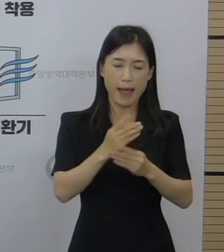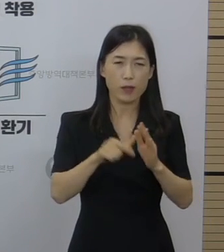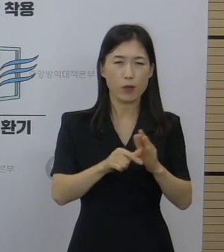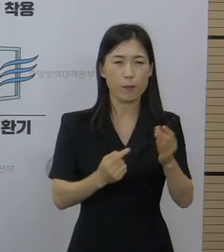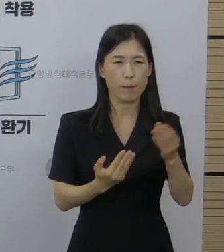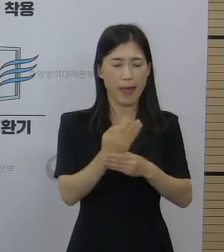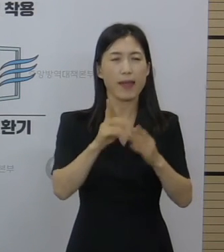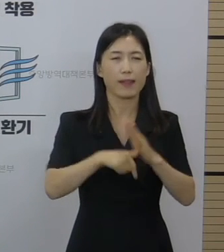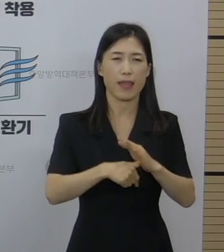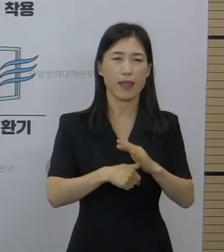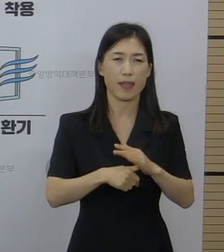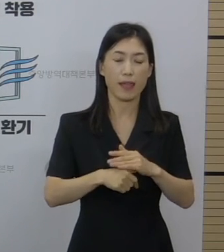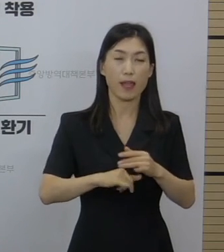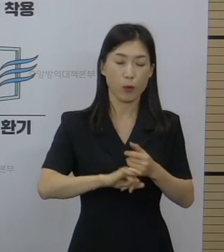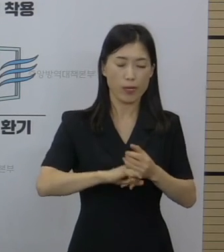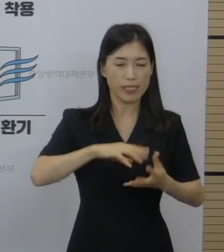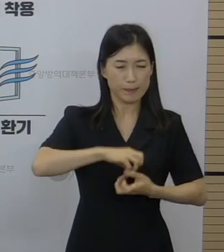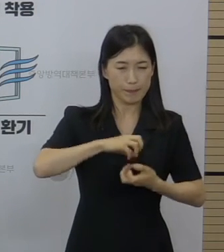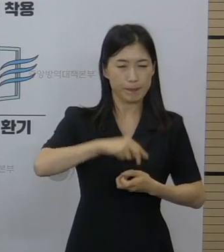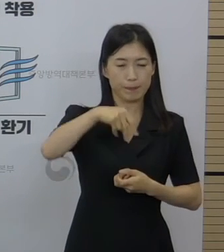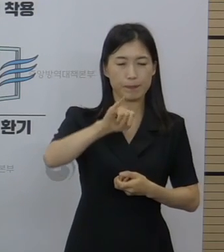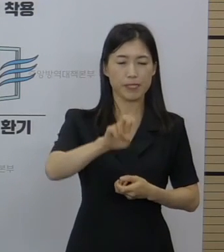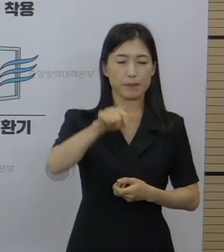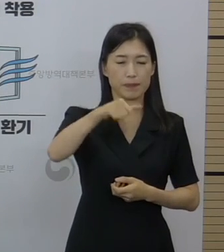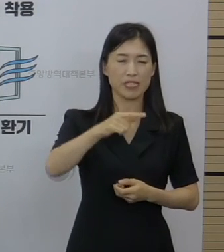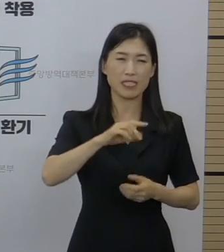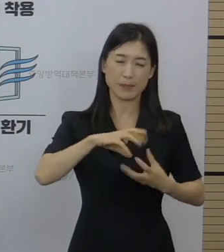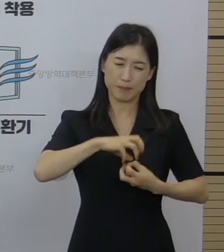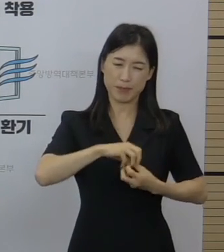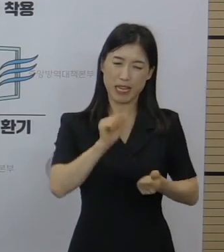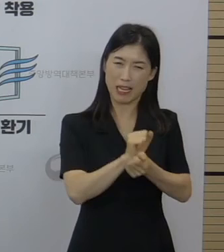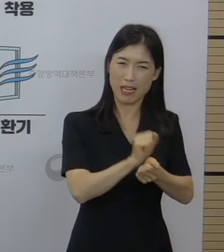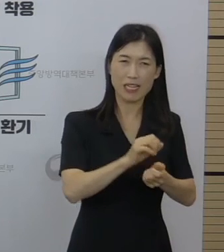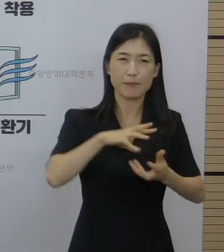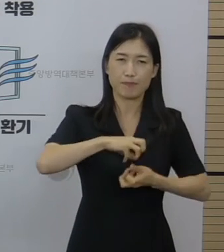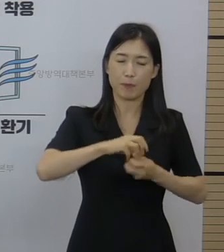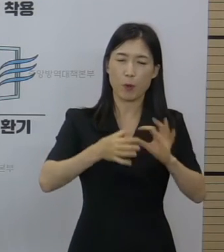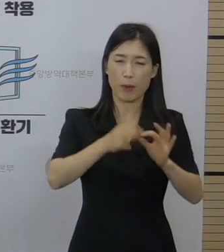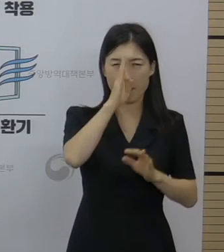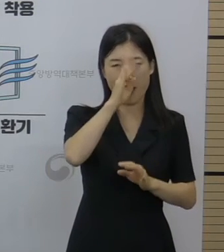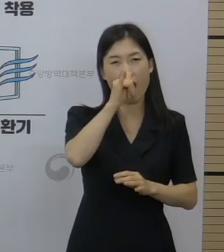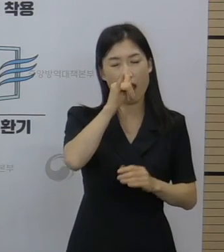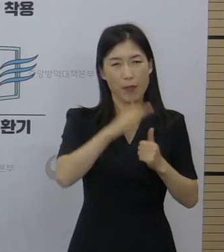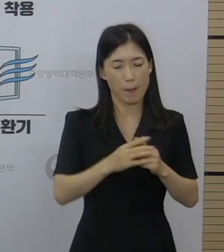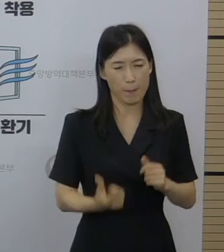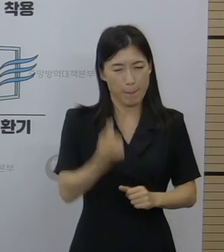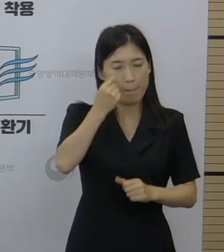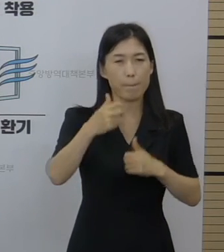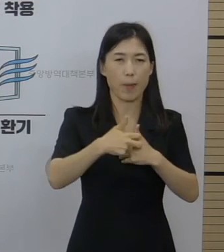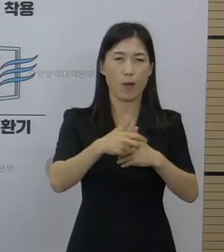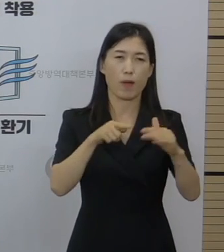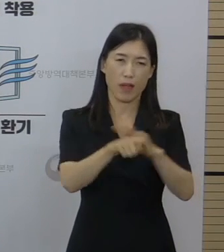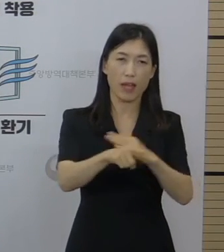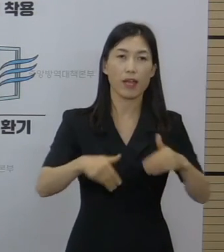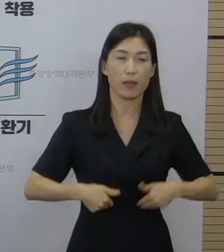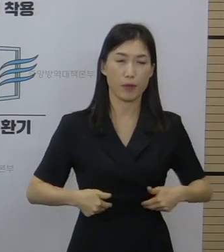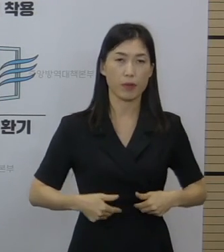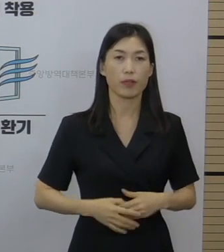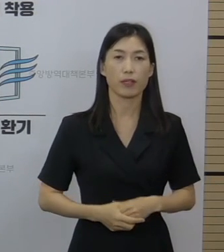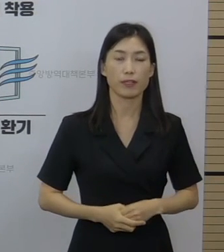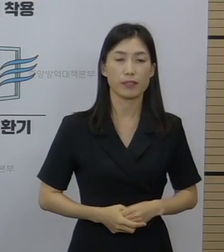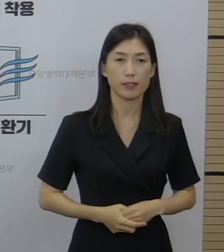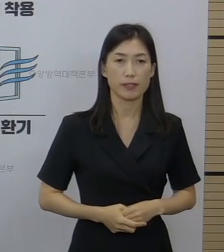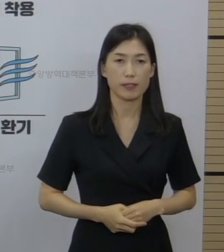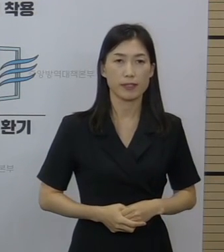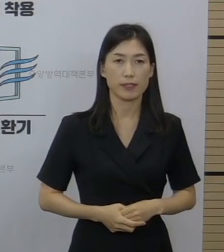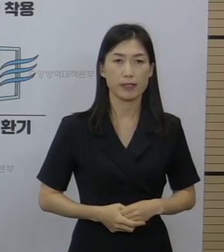악화되는 경우에는 심근염, 심낭염을 의심해서 신속하게 의료기관의 진료를 받아주실 것을 당부를 드립니다.